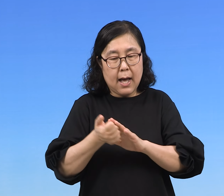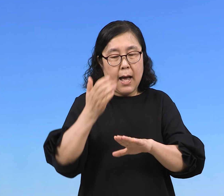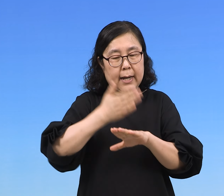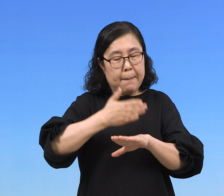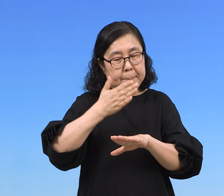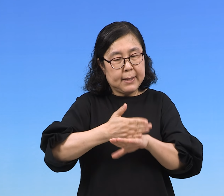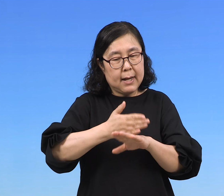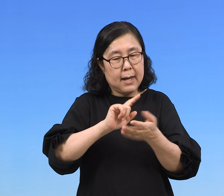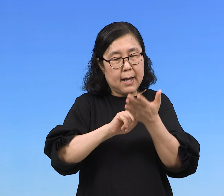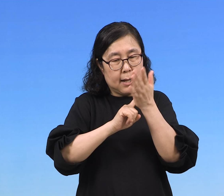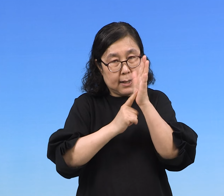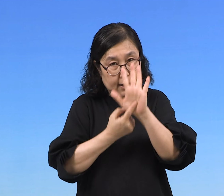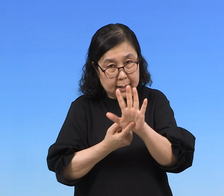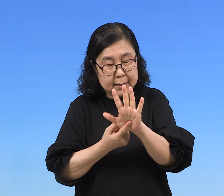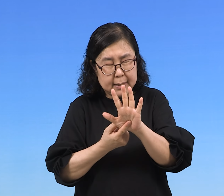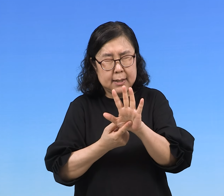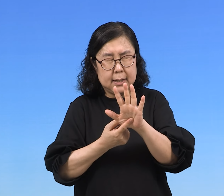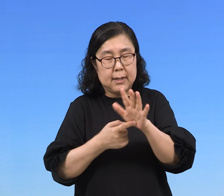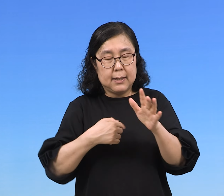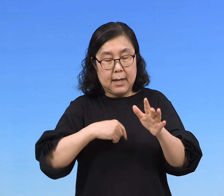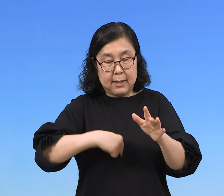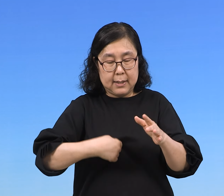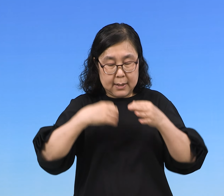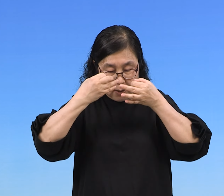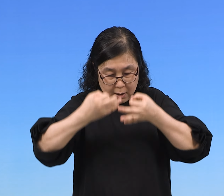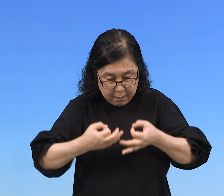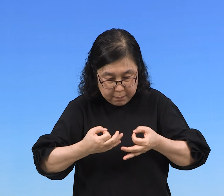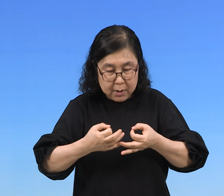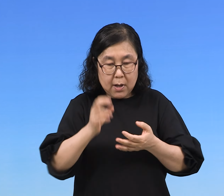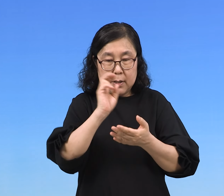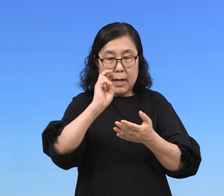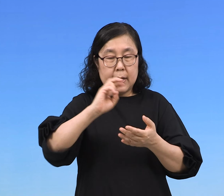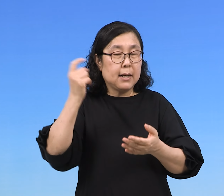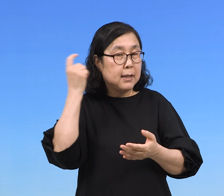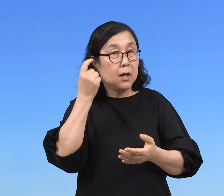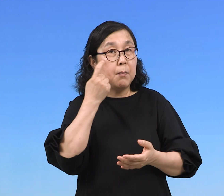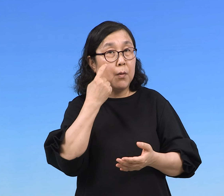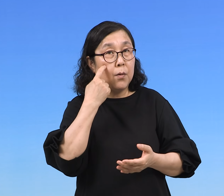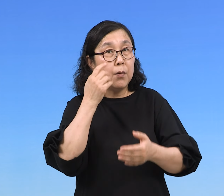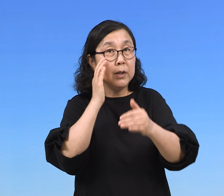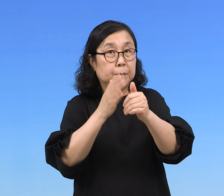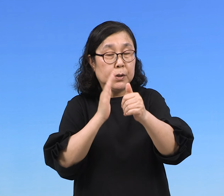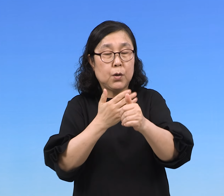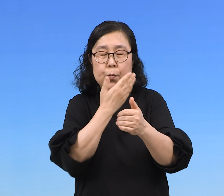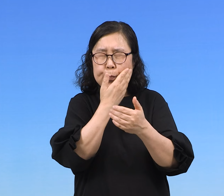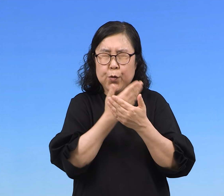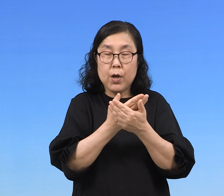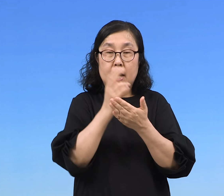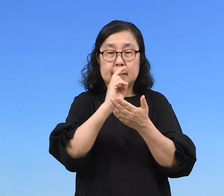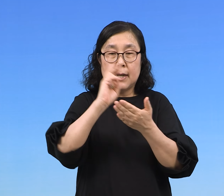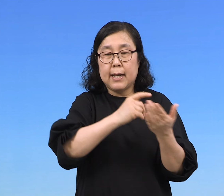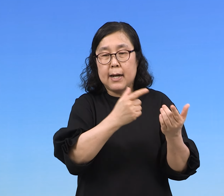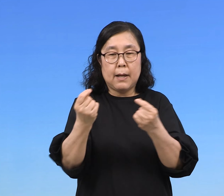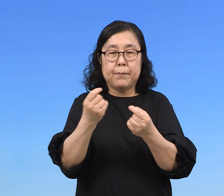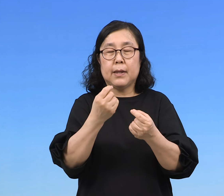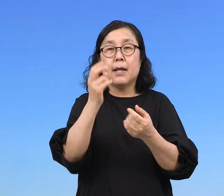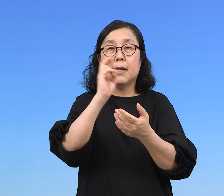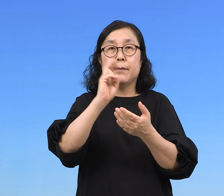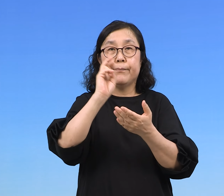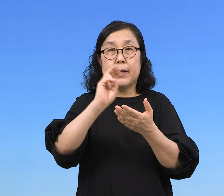나오는가? 이거를 되짚어 점검하시면서 이 찬양을 들어보시면 좋겠습니다. 귀한 찬양 같이